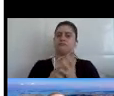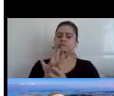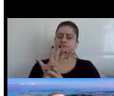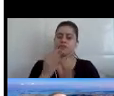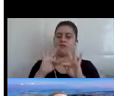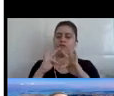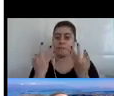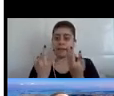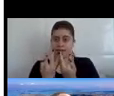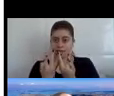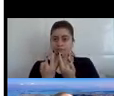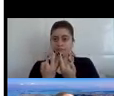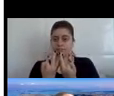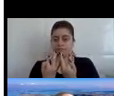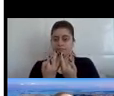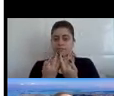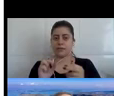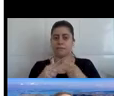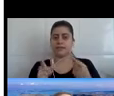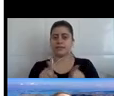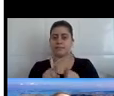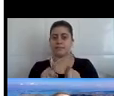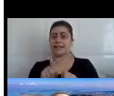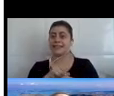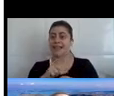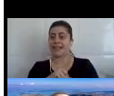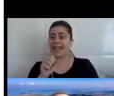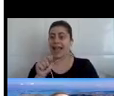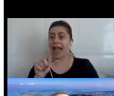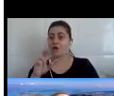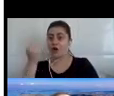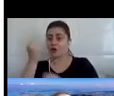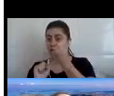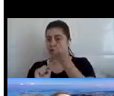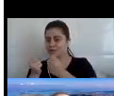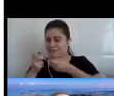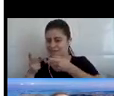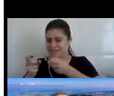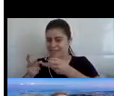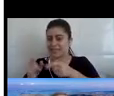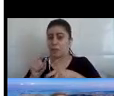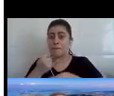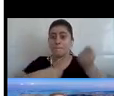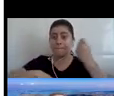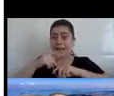do agricultor familiar, mas também tem a agroindústria. Então, tudo isso cria um mercado global de alimentação. E aí,